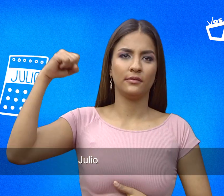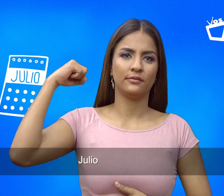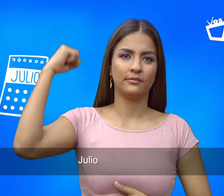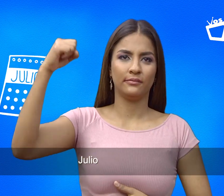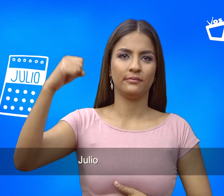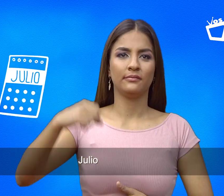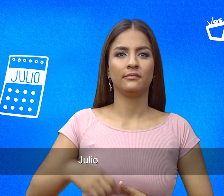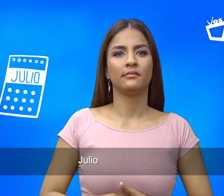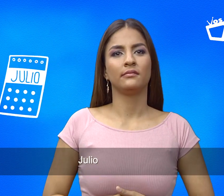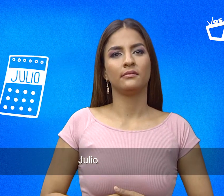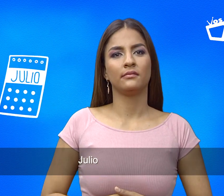julio